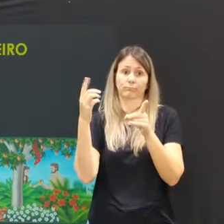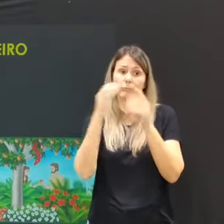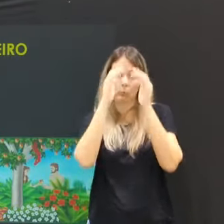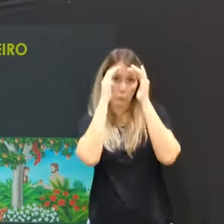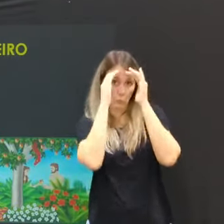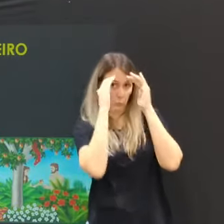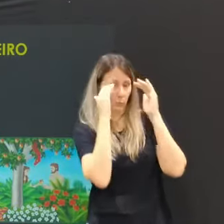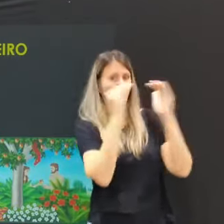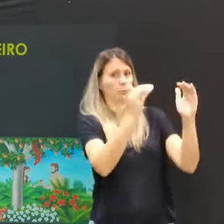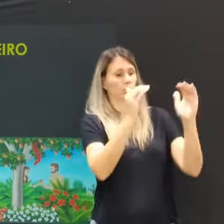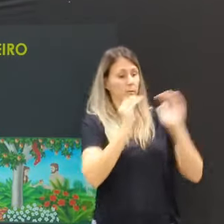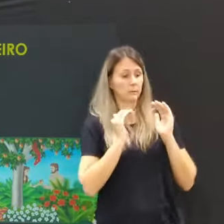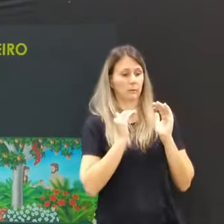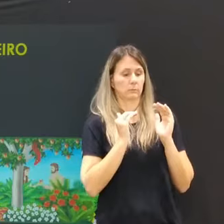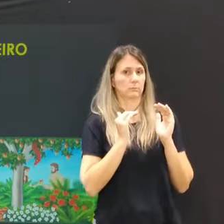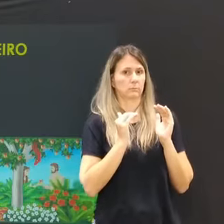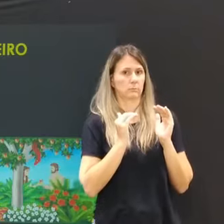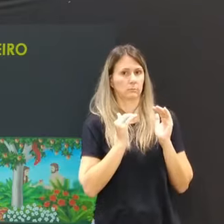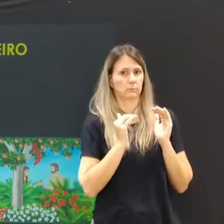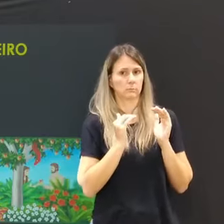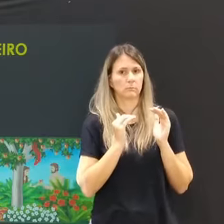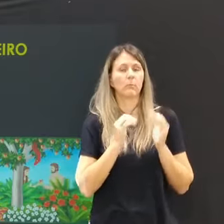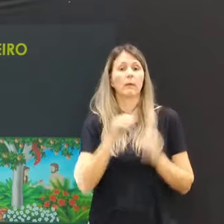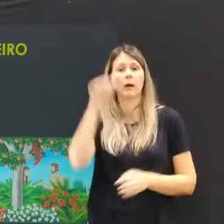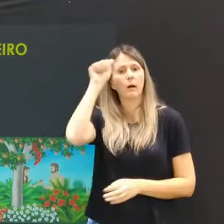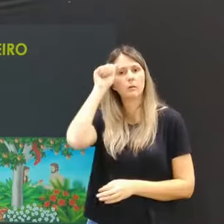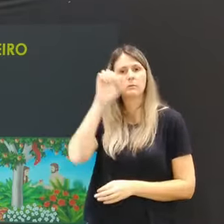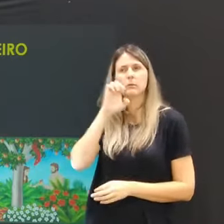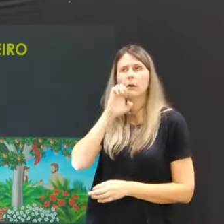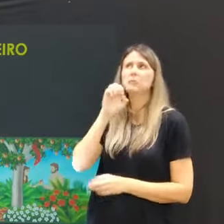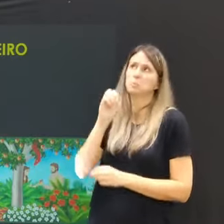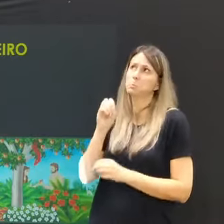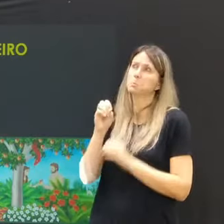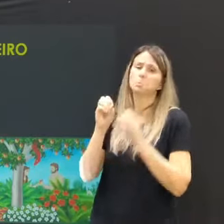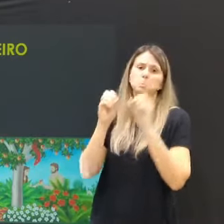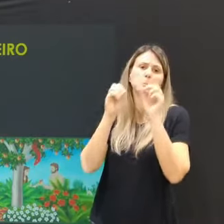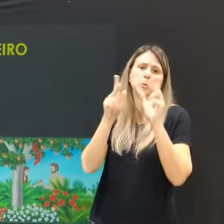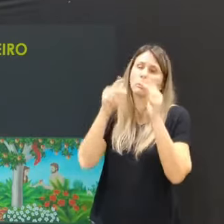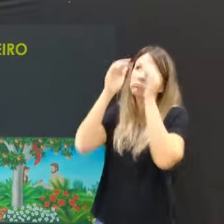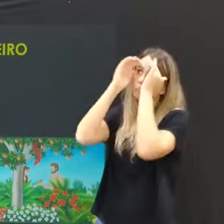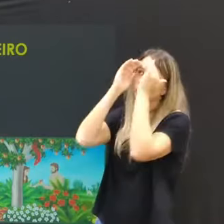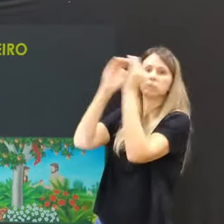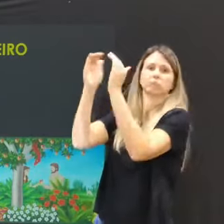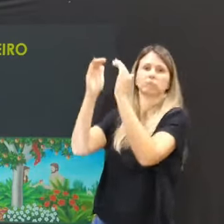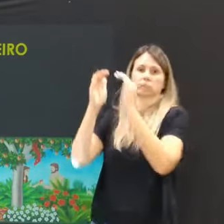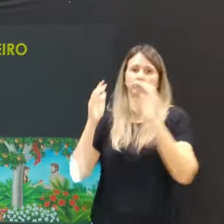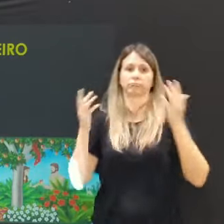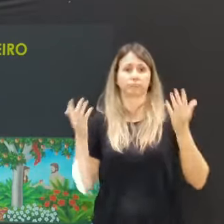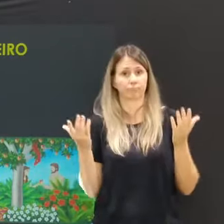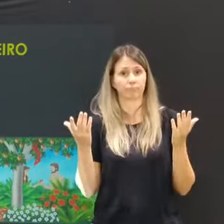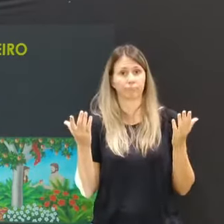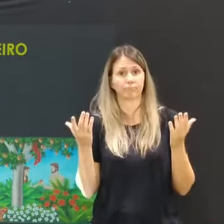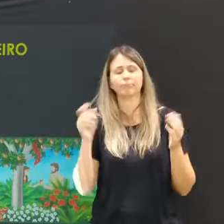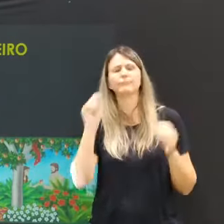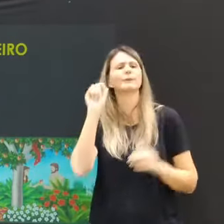Deus aconselhou, falou para que obedecessem a Ele. Adão e Eva, no primeiro momento, sim, mas